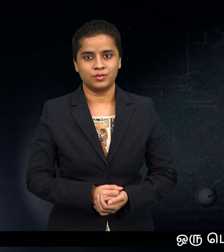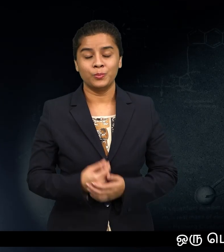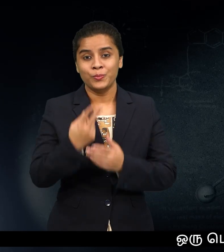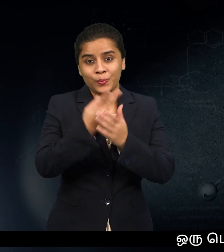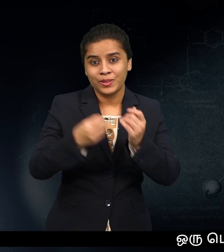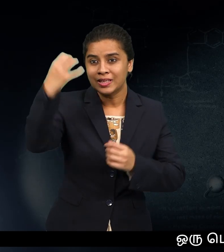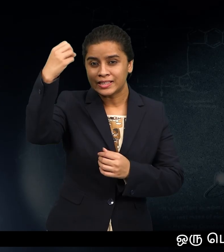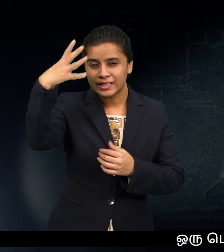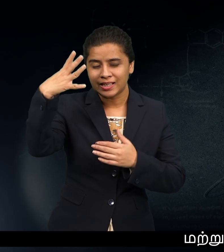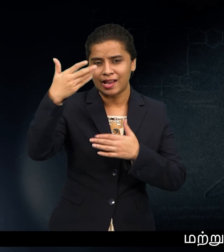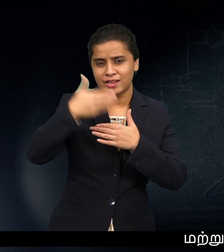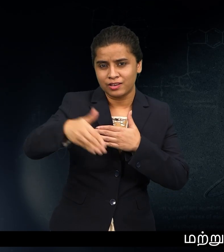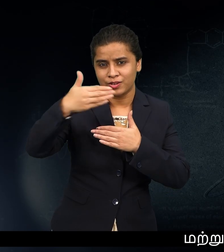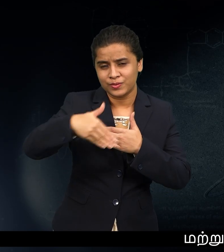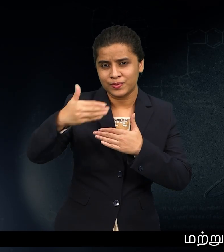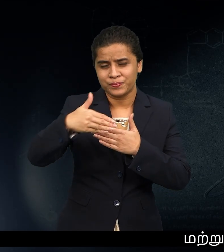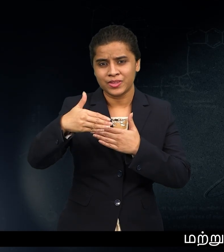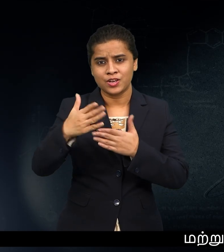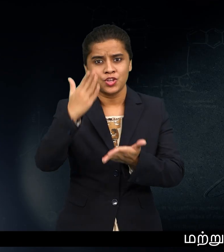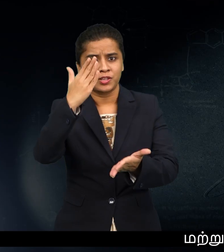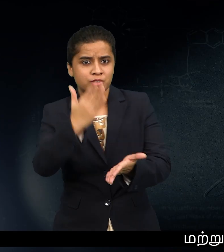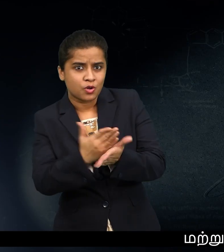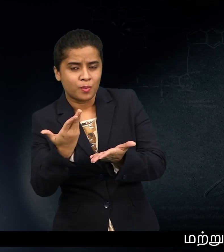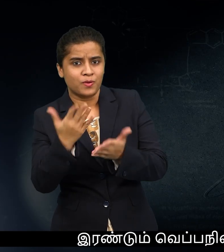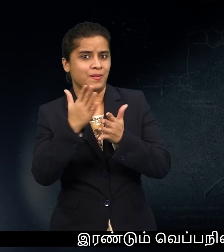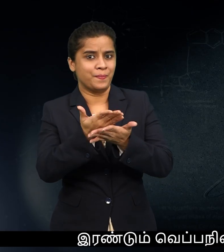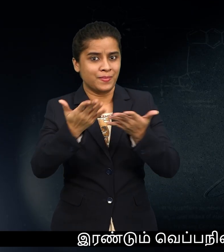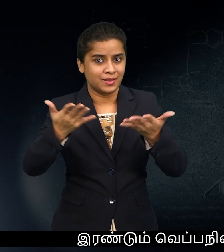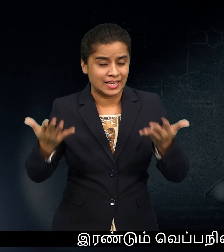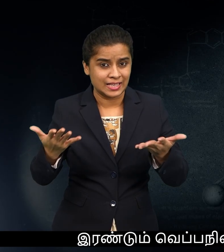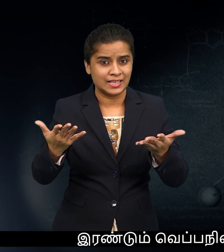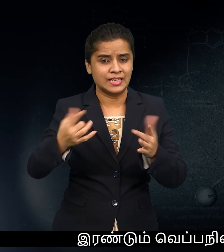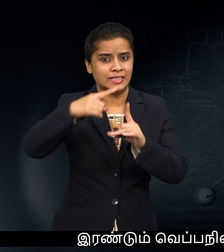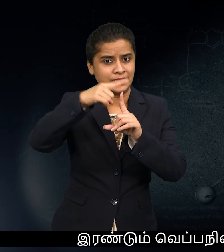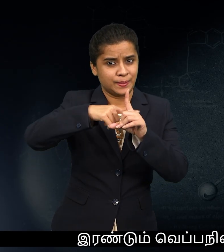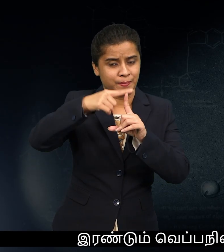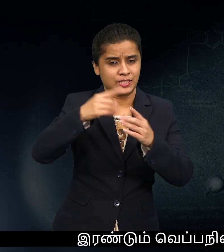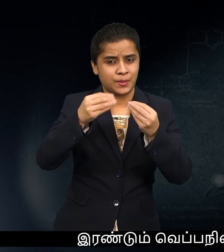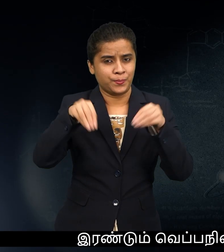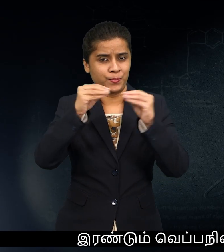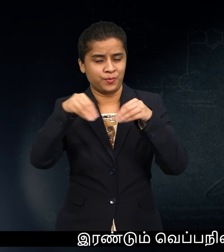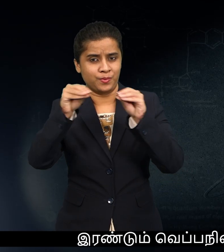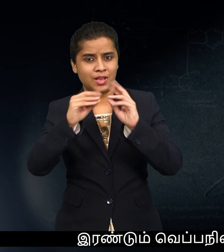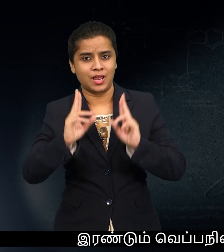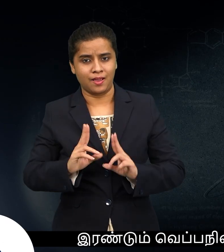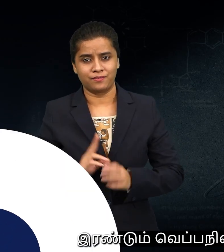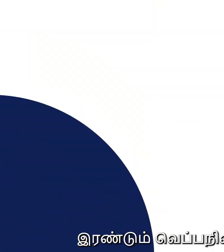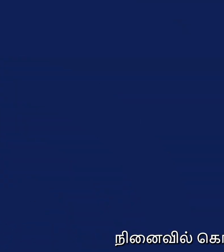ஒரு பொருளின் மின்தடை மற்றும் எதிர்ப்பாற்றல் இரண்டும் வெப்பநிலையை பொறுத்து மாறுபடும்.